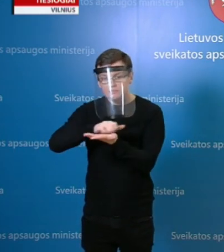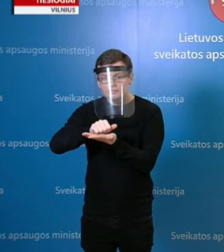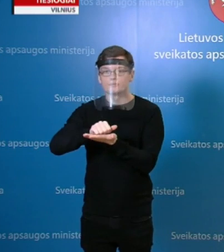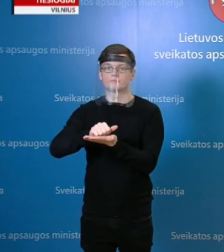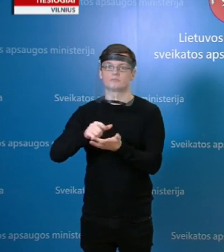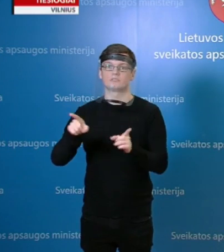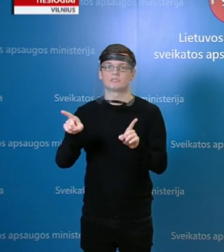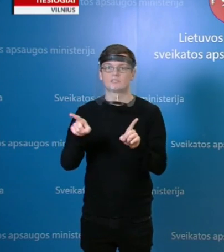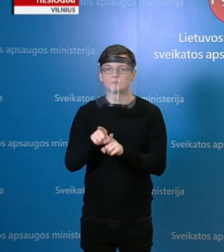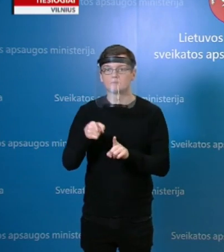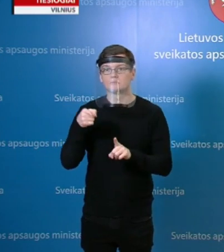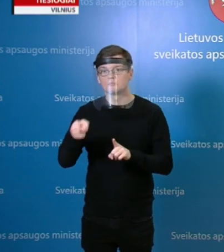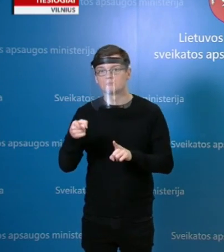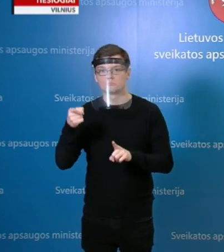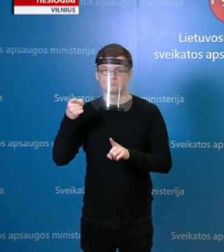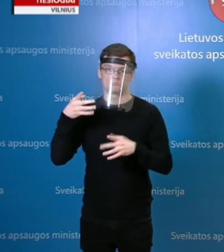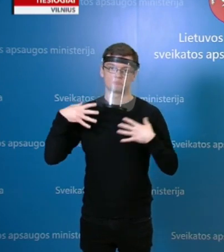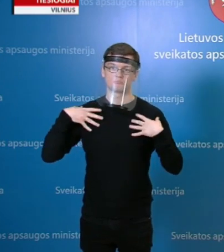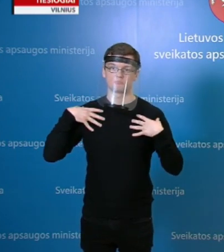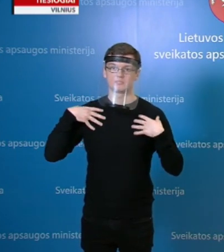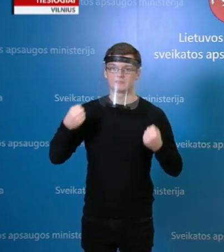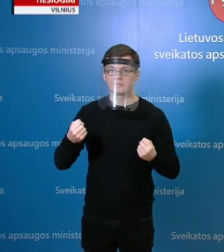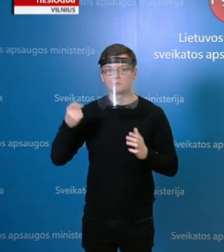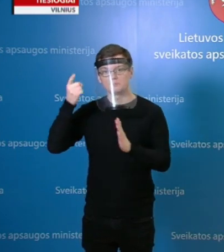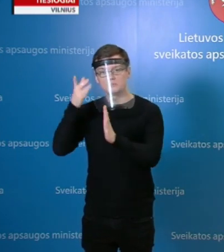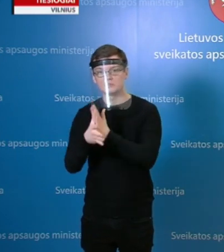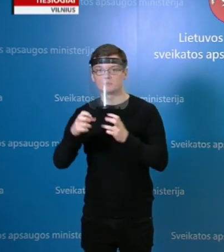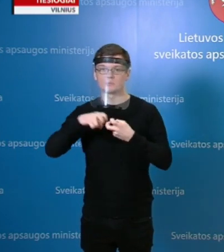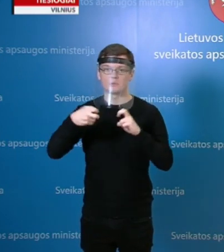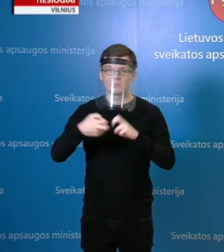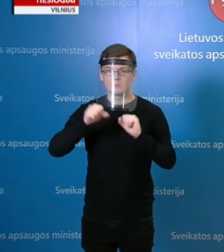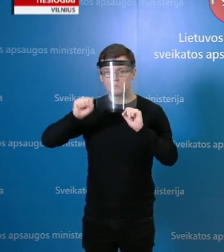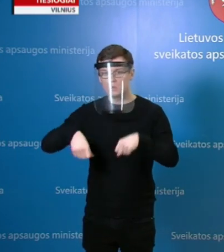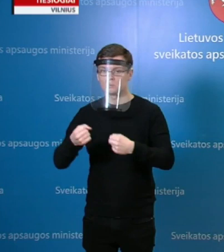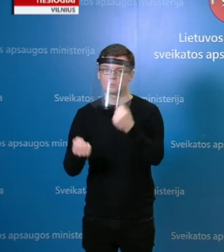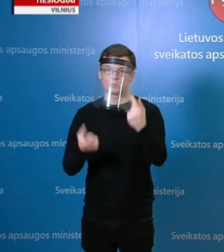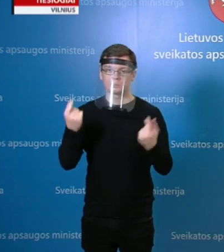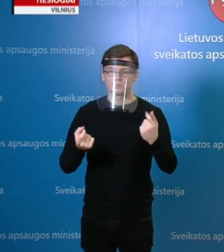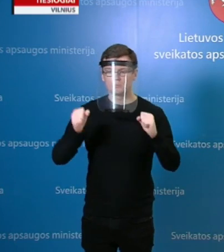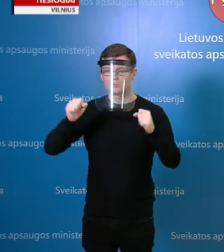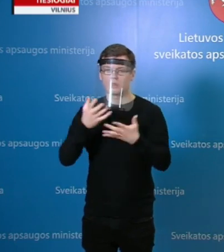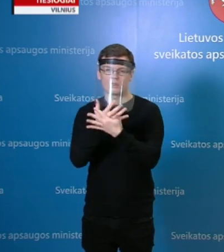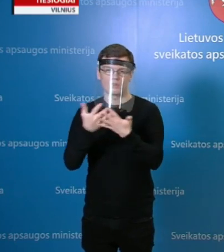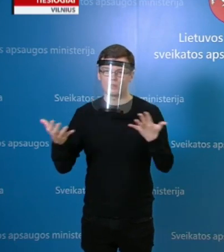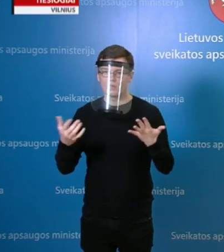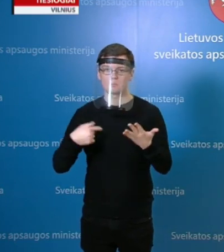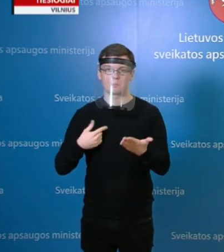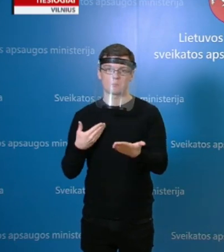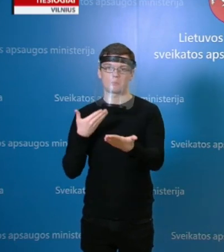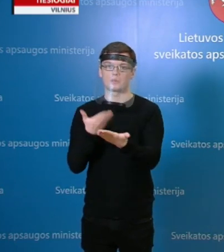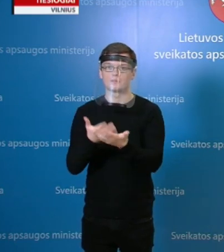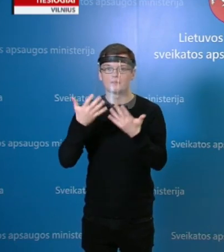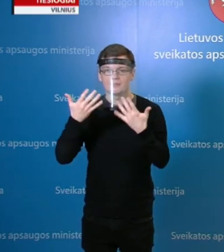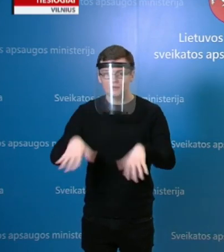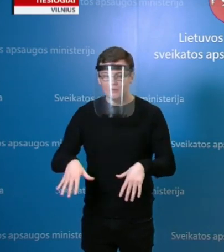atsiranda psichikos sveikatos problemas, tai jos gali būti pačios įvairiausios, aš jau minėjau pristatydamas tą